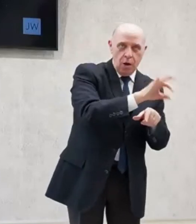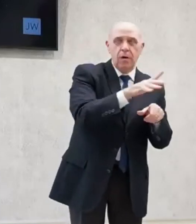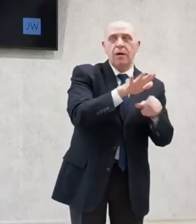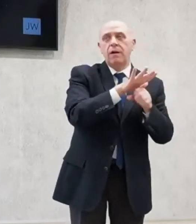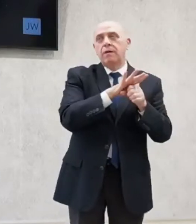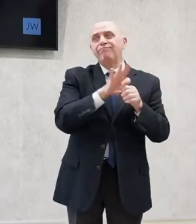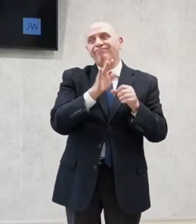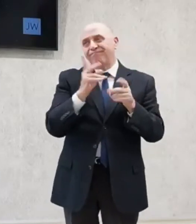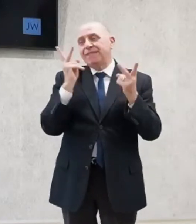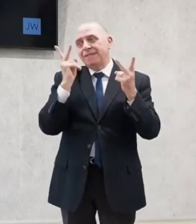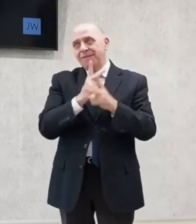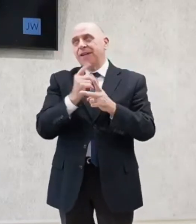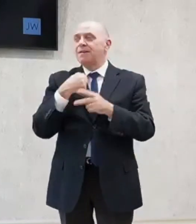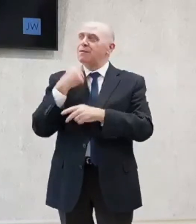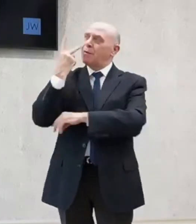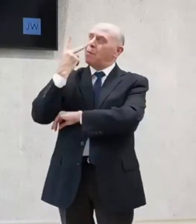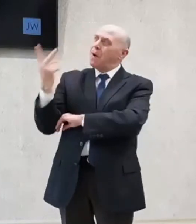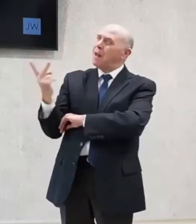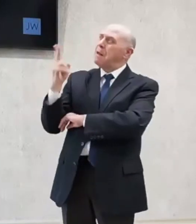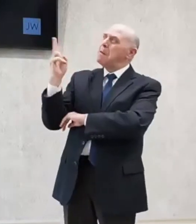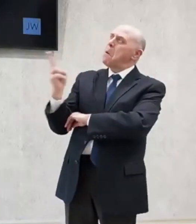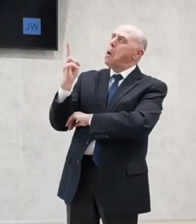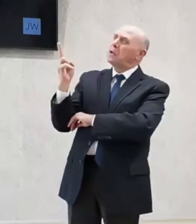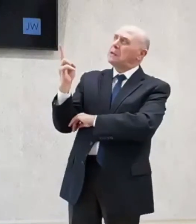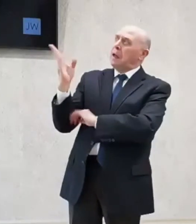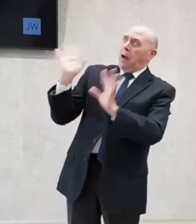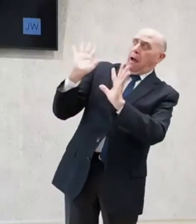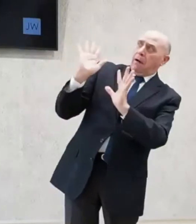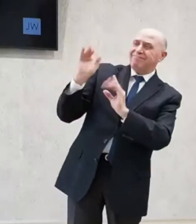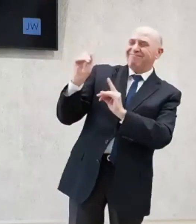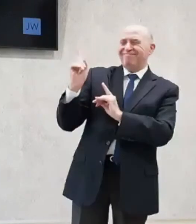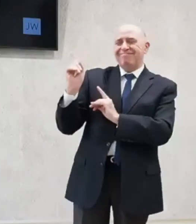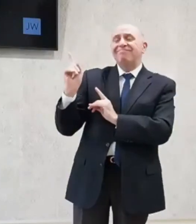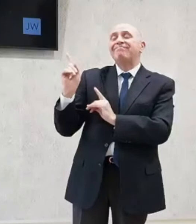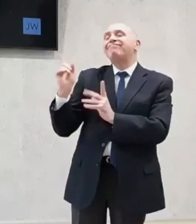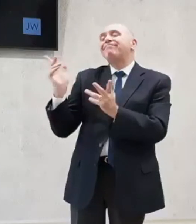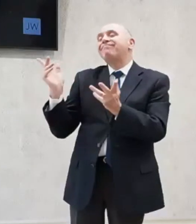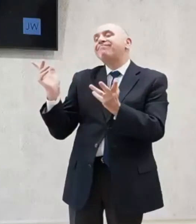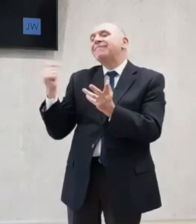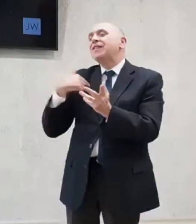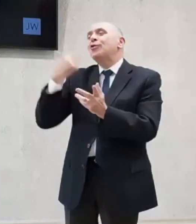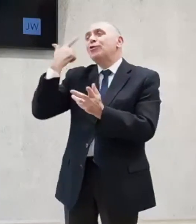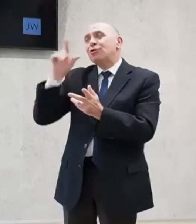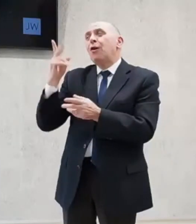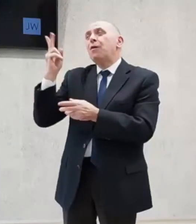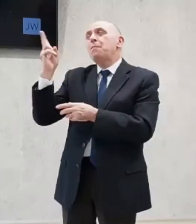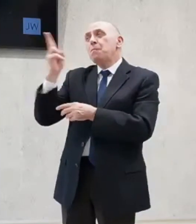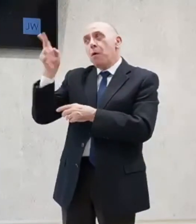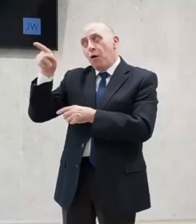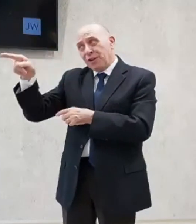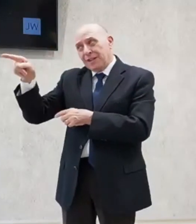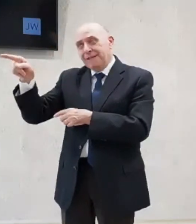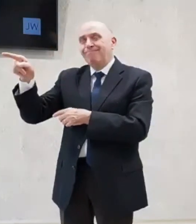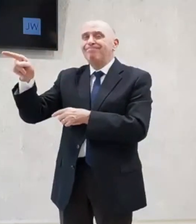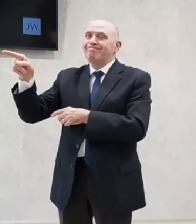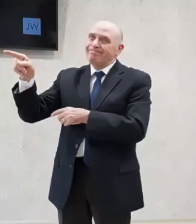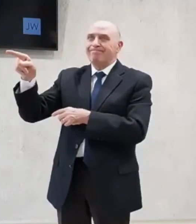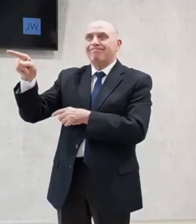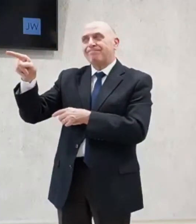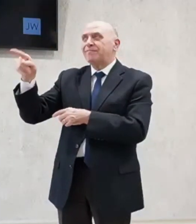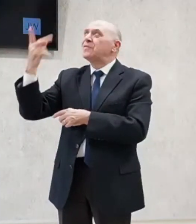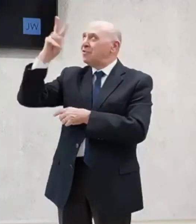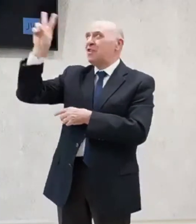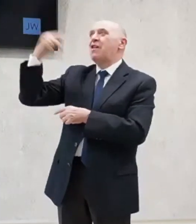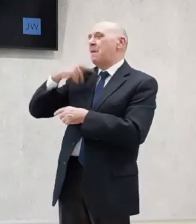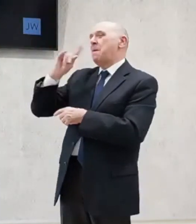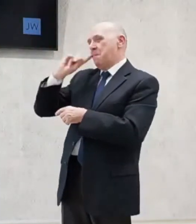la morte in una maniera diversa più serena comprendendo che Geova ci dà la speranza della Risurrezione